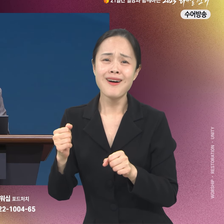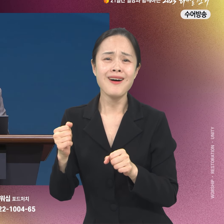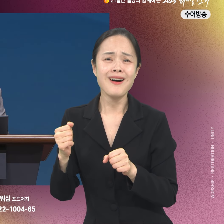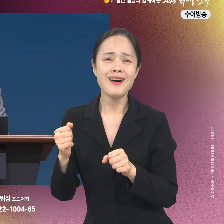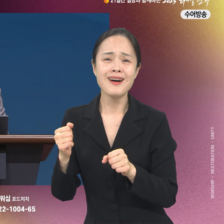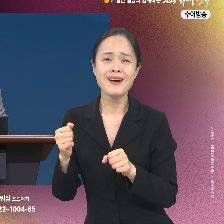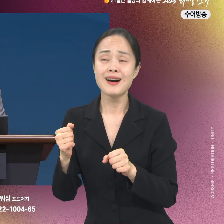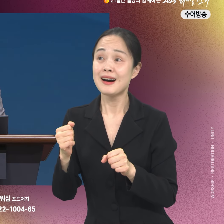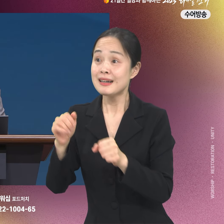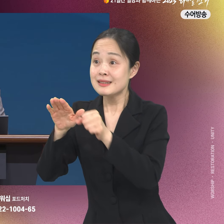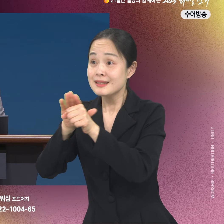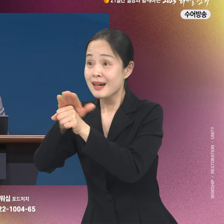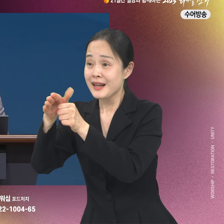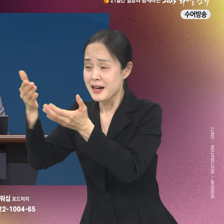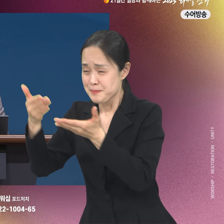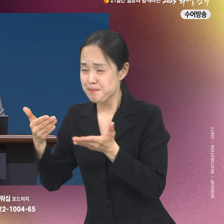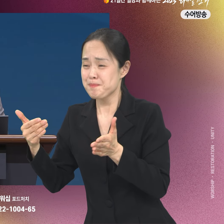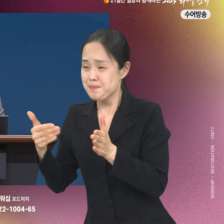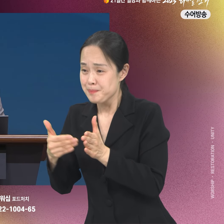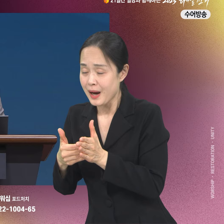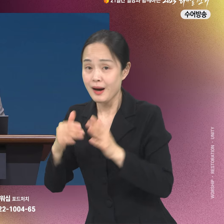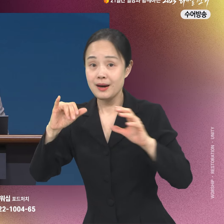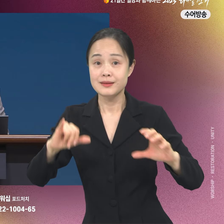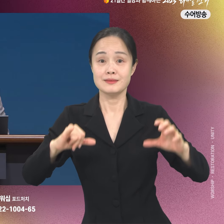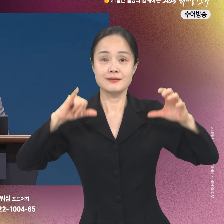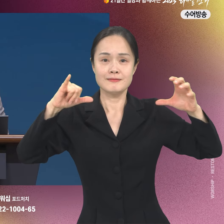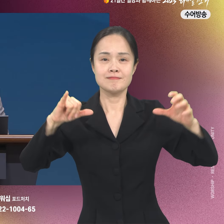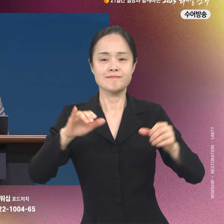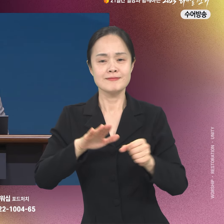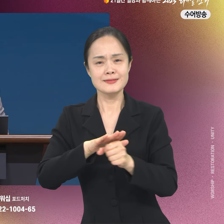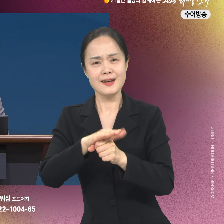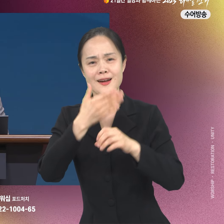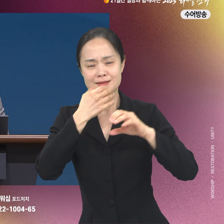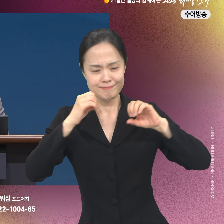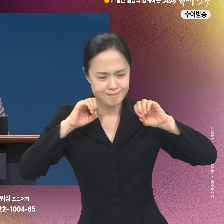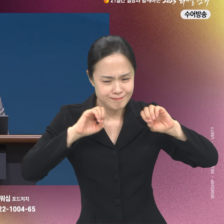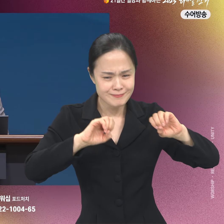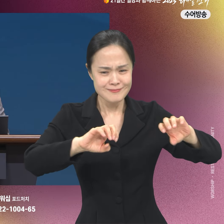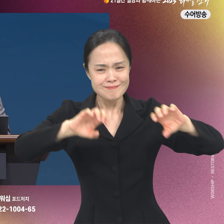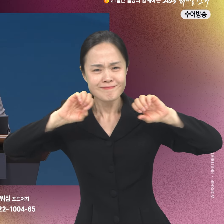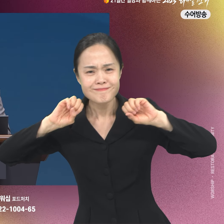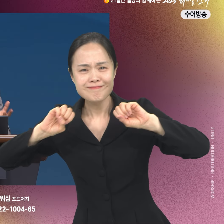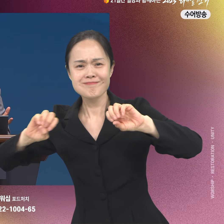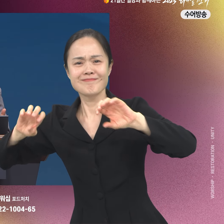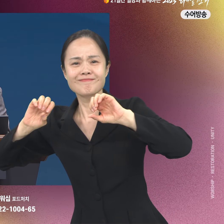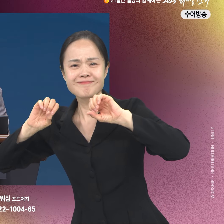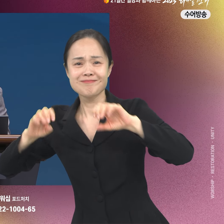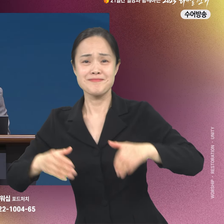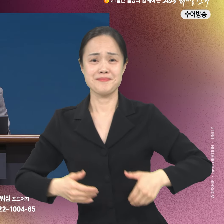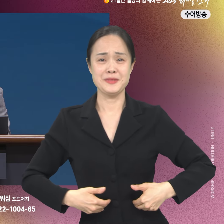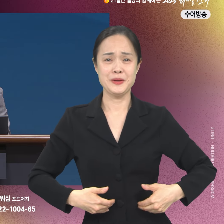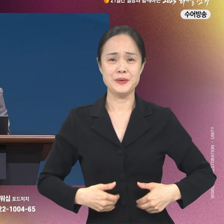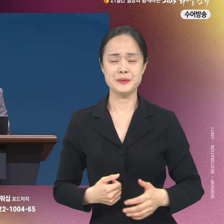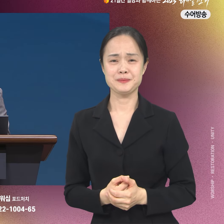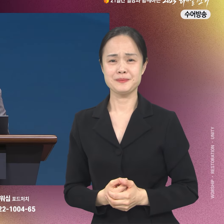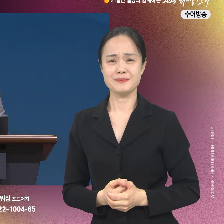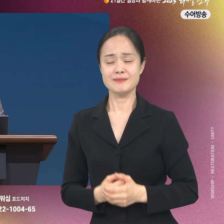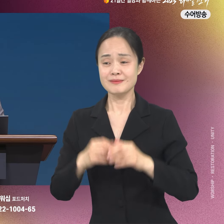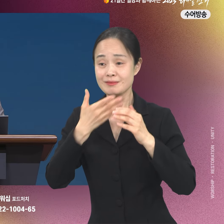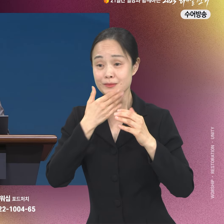전파해야 되잖아요. 그런데 뭐 누군가를 구별하고